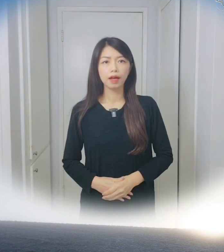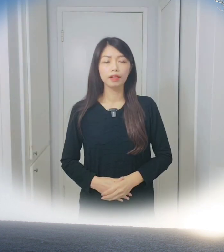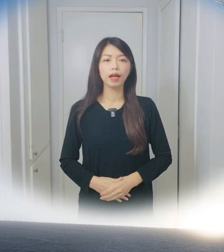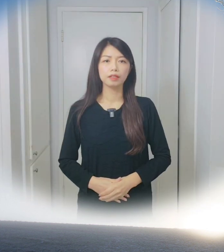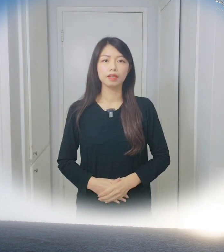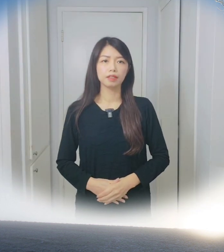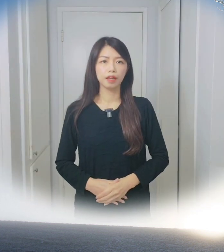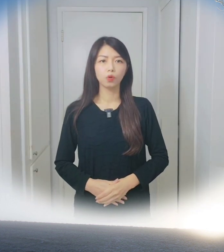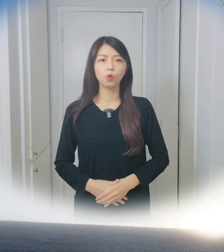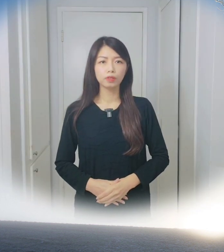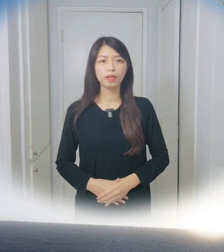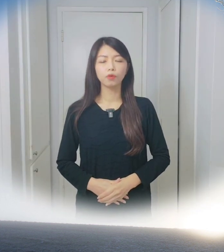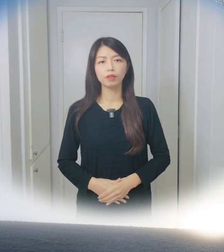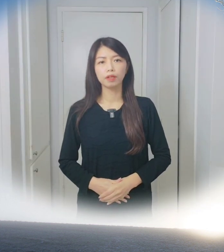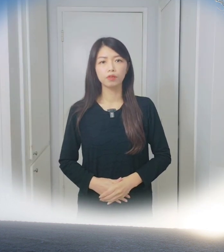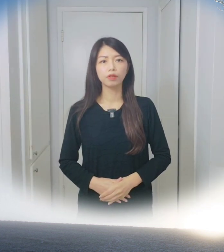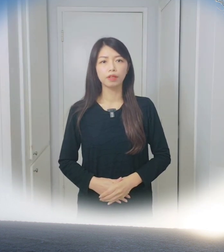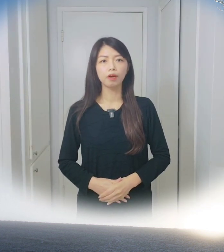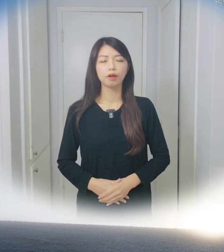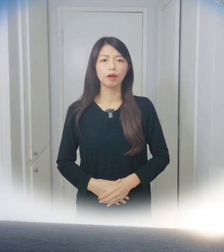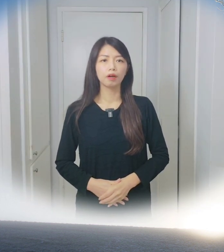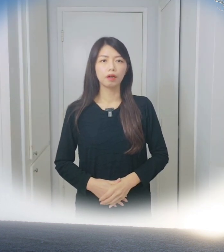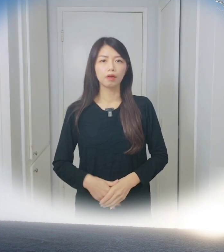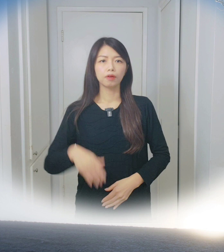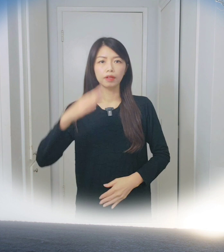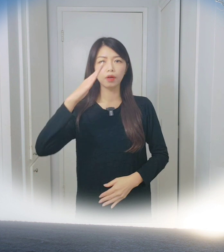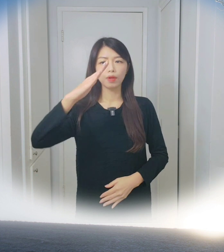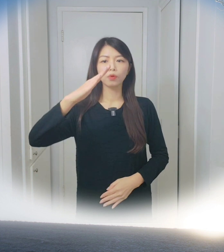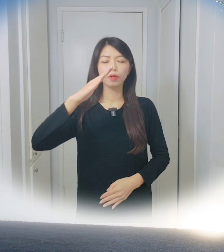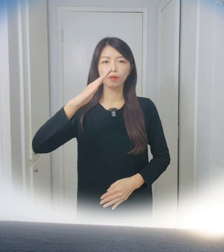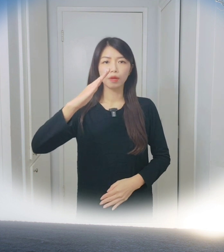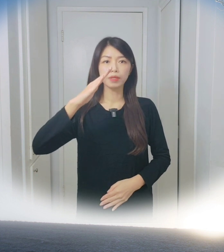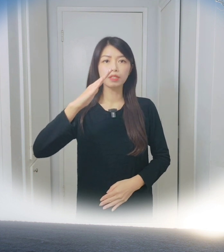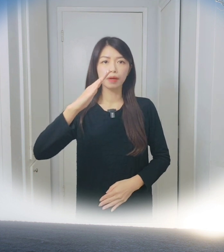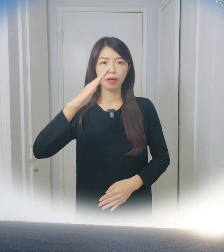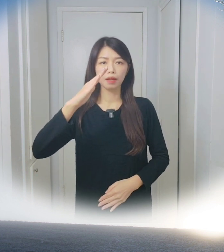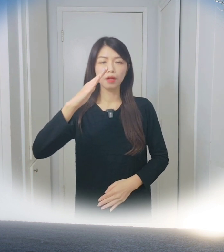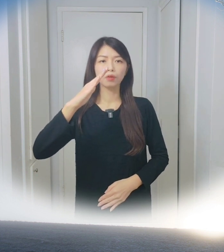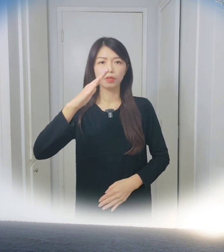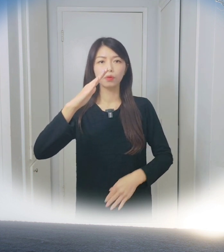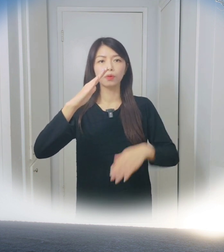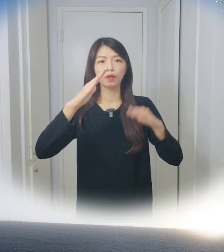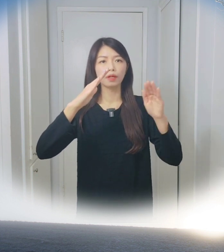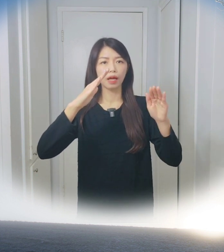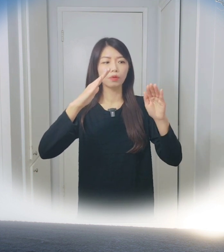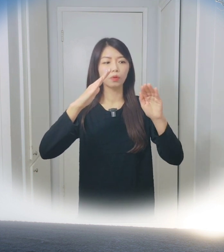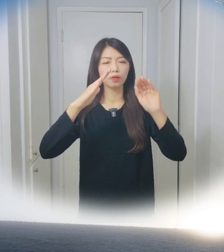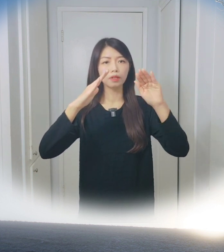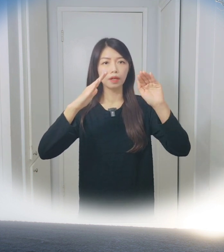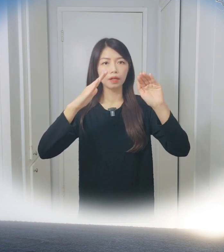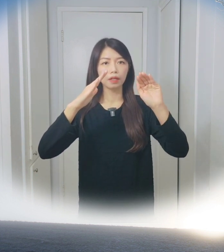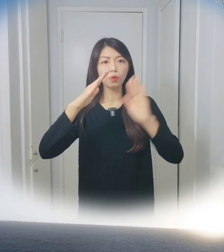공의로 세상을 다스리시네. 공의라고 하는 뜻의 수어는요. 일단 왼손을 이렇게 비스하게 세워주시고